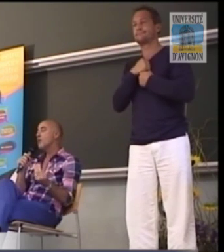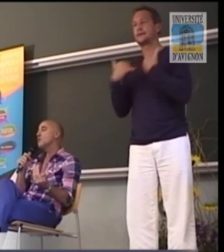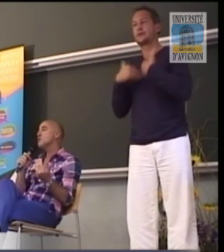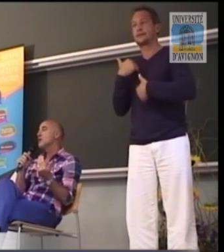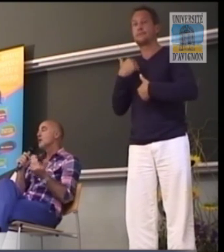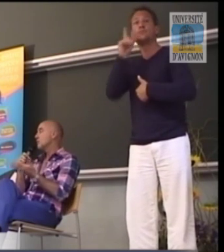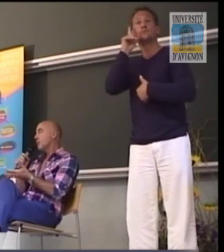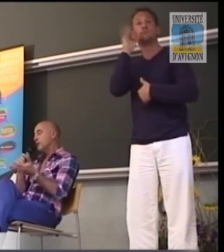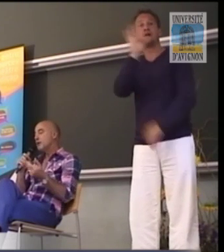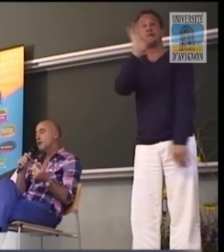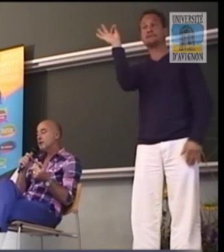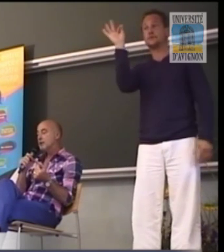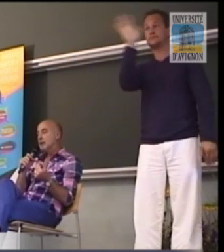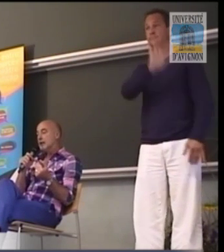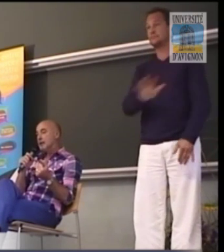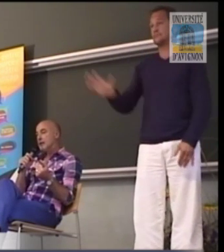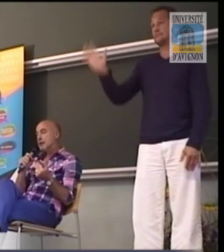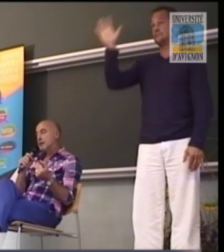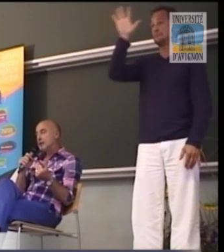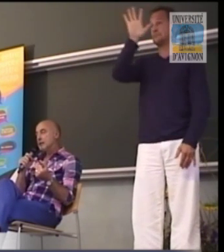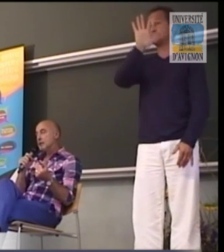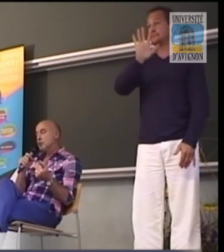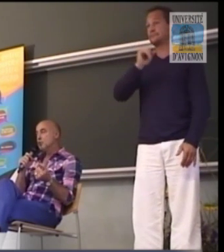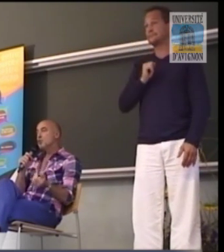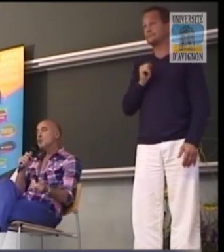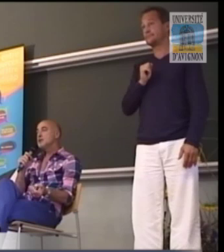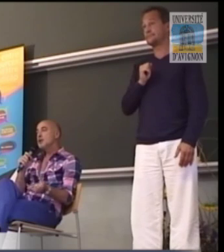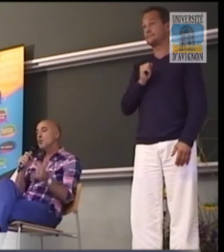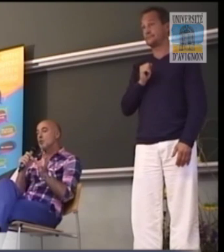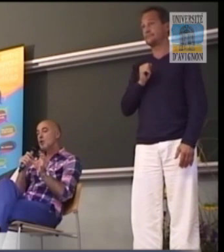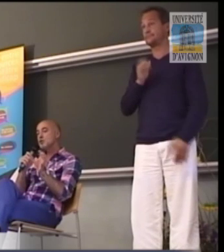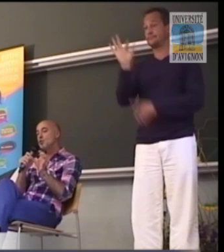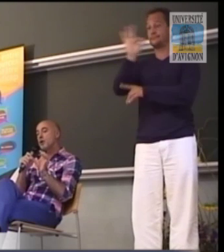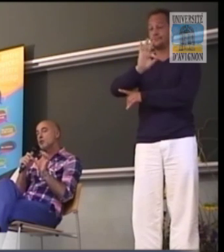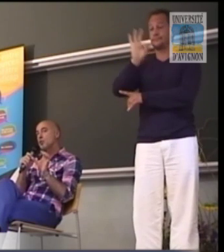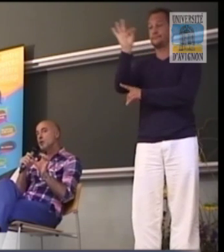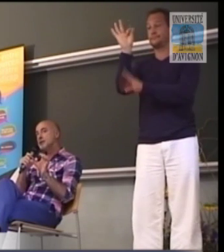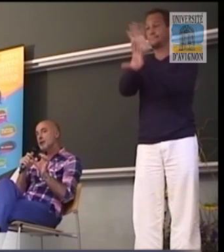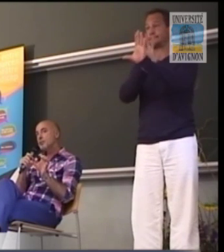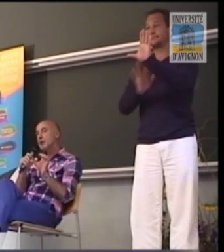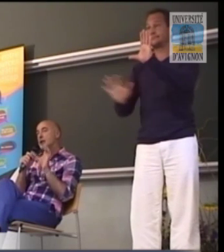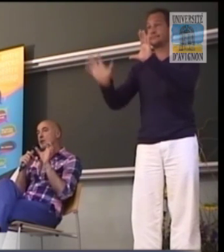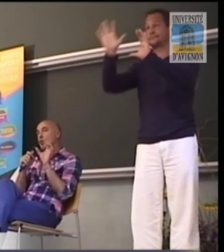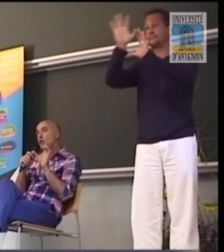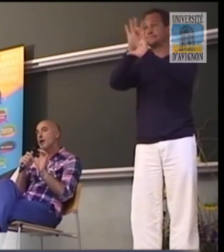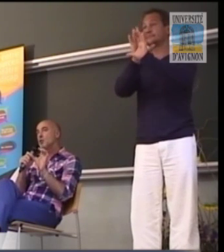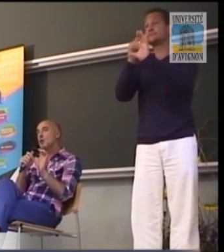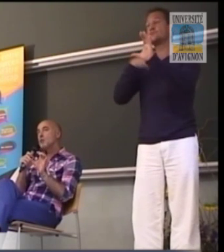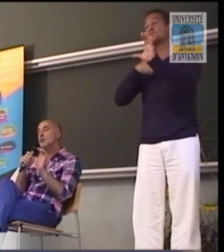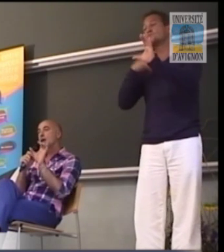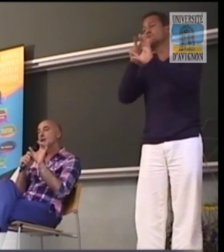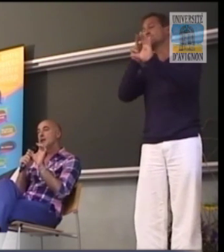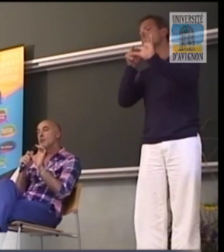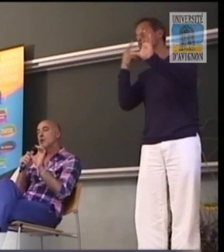en France, on en parlait tout à l'heure, où nous considérons, lorsque nous regardons le handicap, nous le regardons